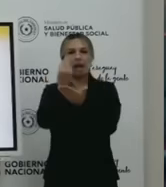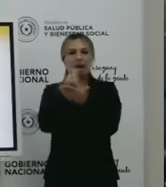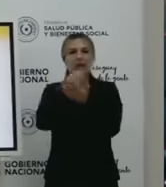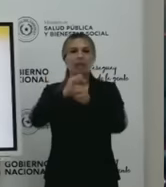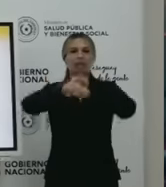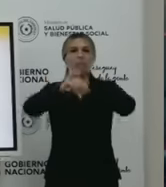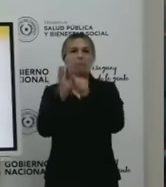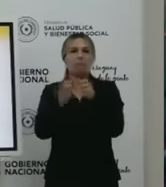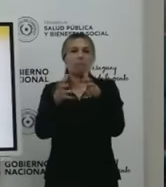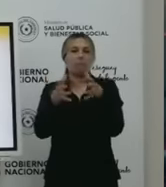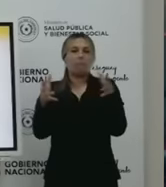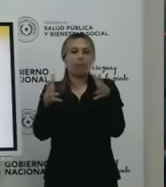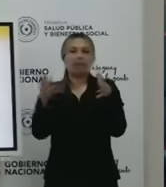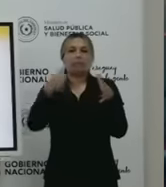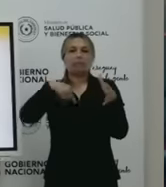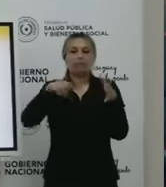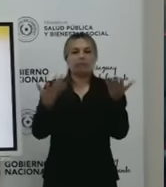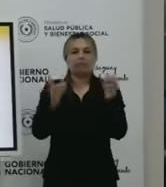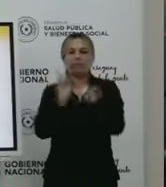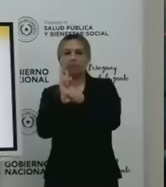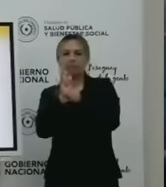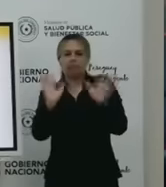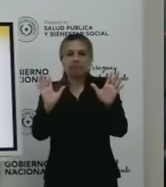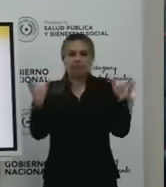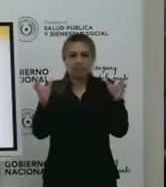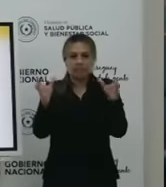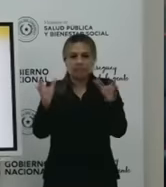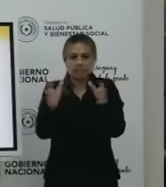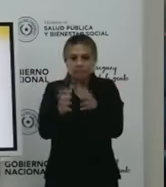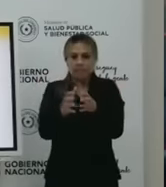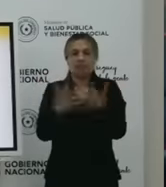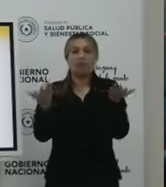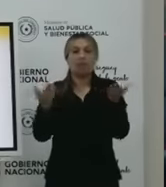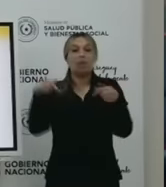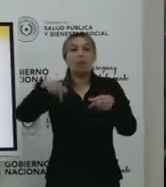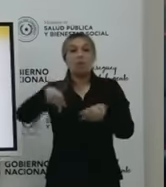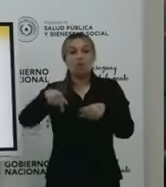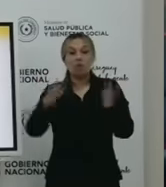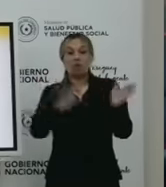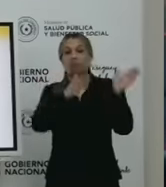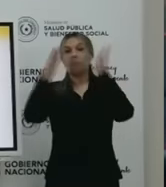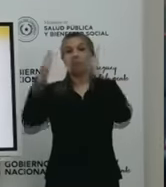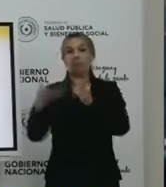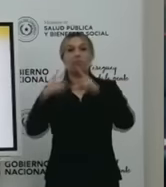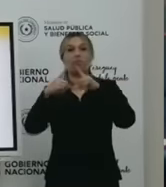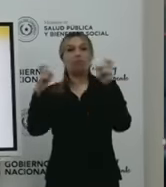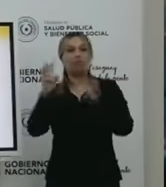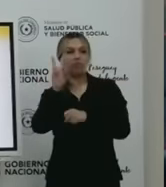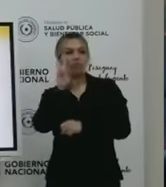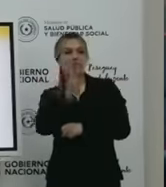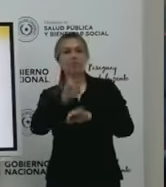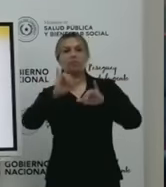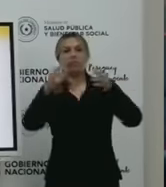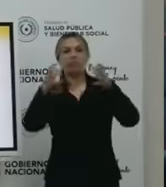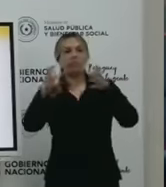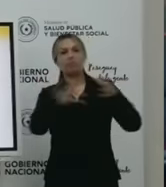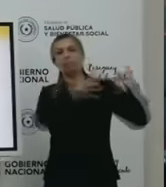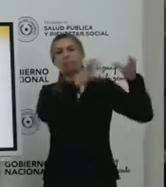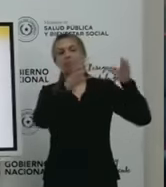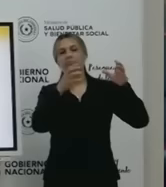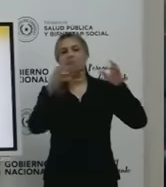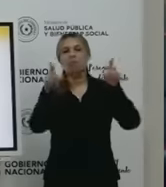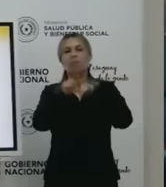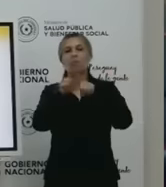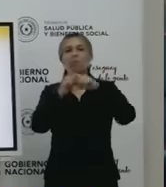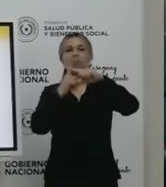es limitar la propagación del virus. Y hoy eso luce bastante bien también, con una meseta en el sentido de que este